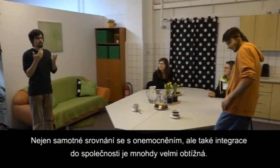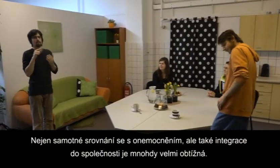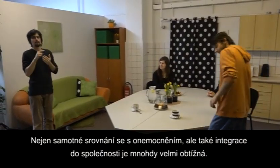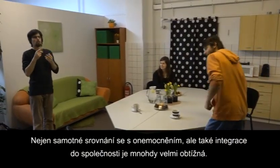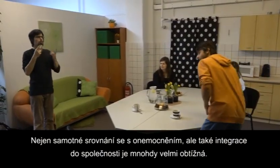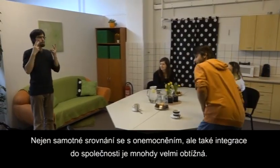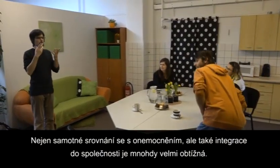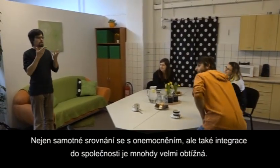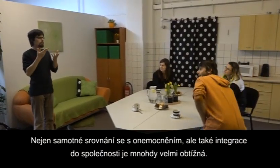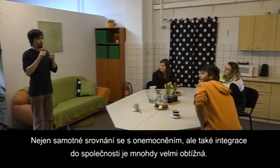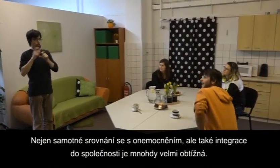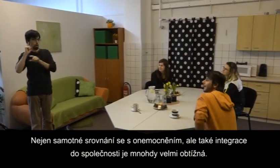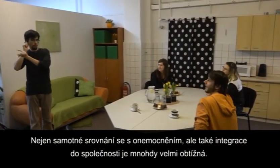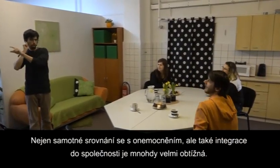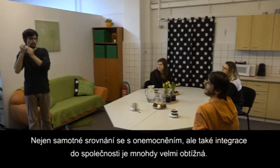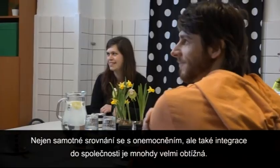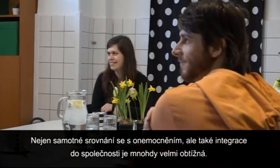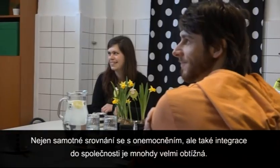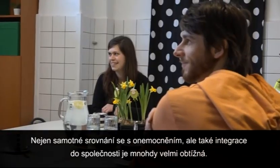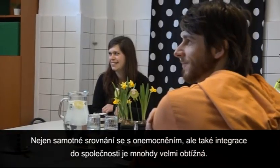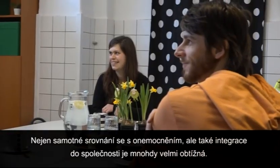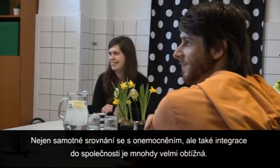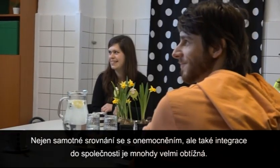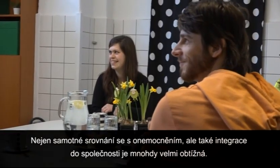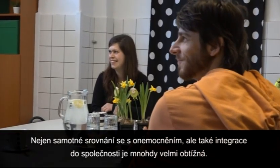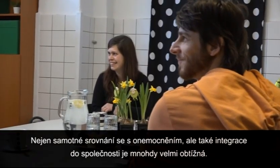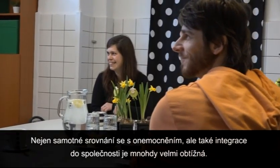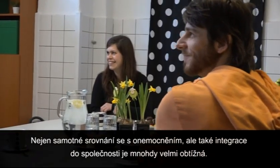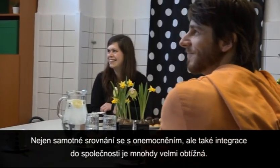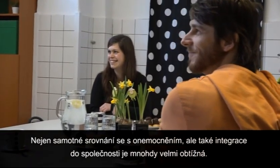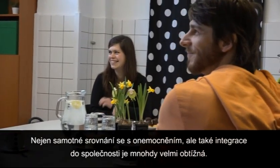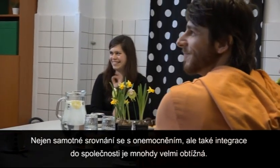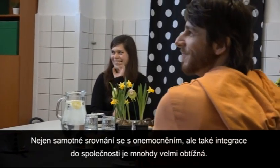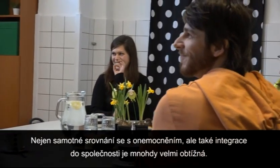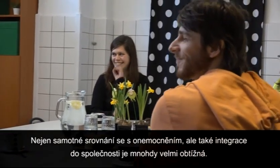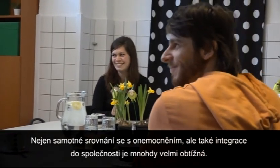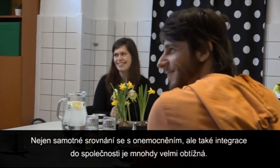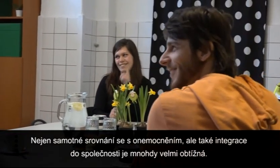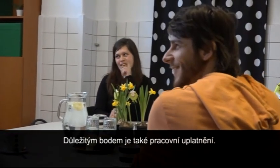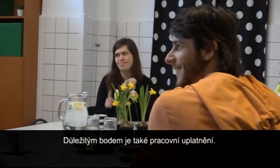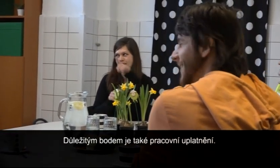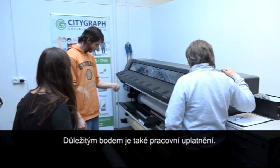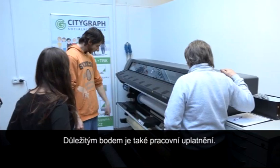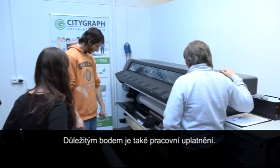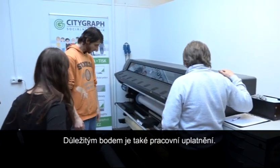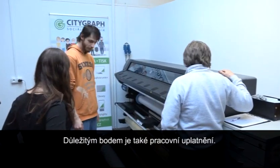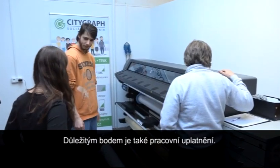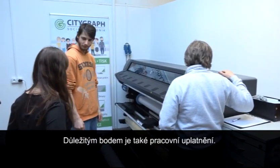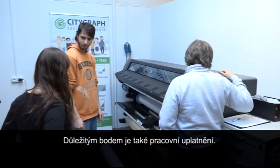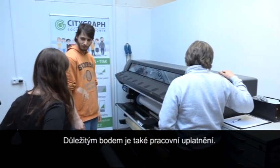Nejen samotné srovnání se s onemocněním, ale také integrace do společnosti je mnohdy velmi obtížná. Důležitým bodem je také